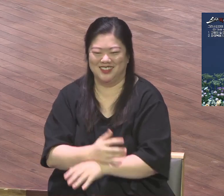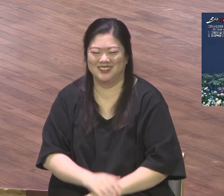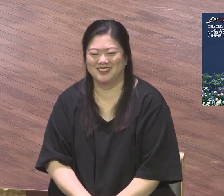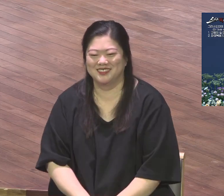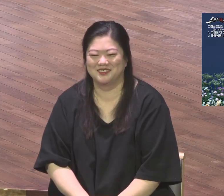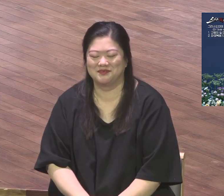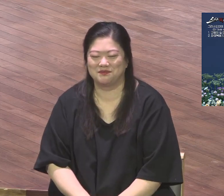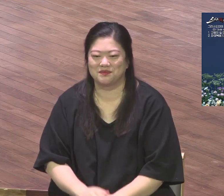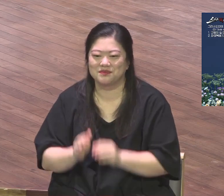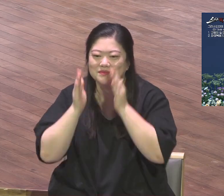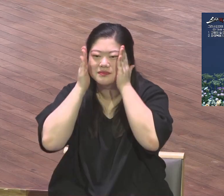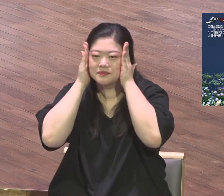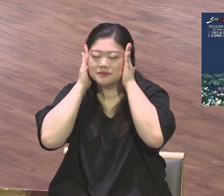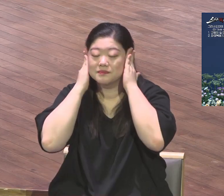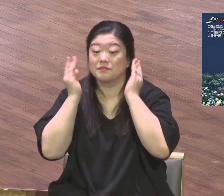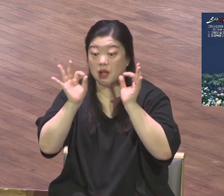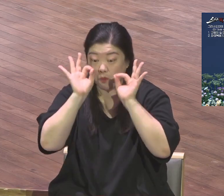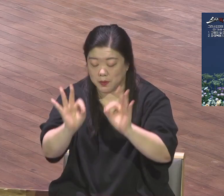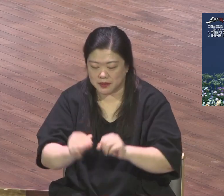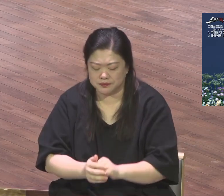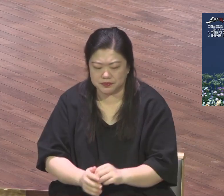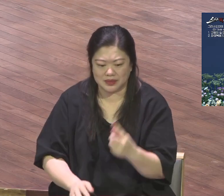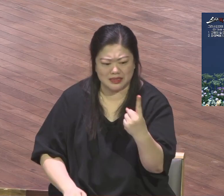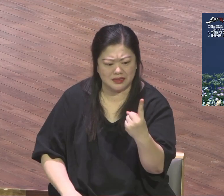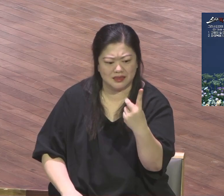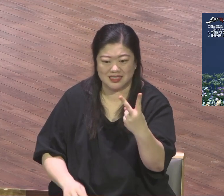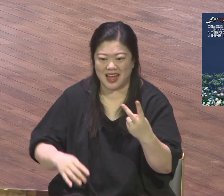가치관이 보여주는 이면에